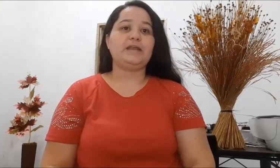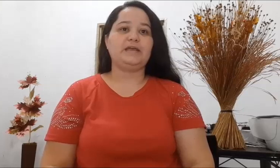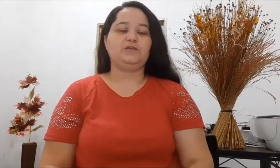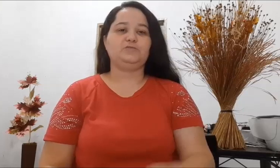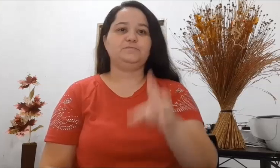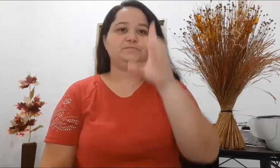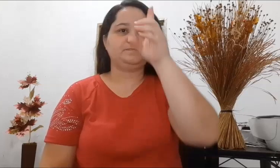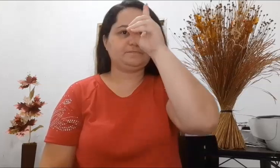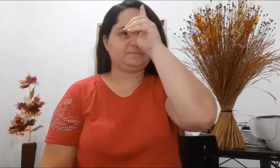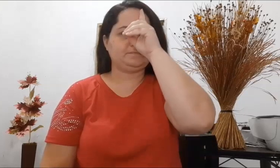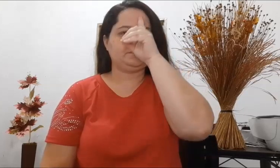Amarelo.